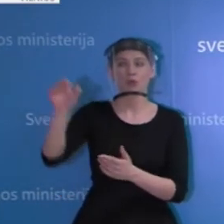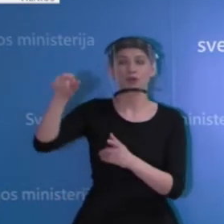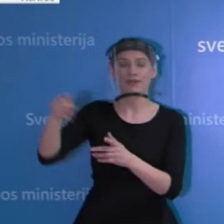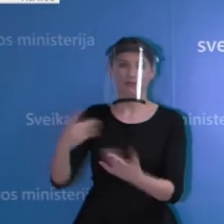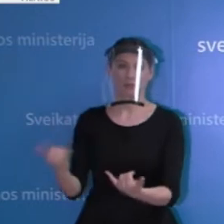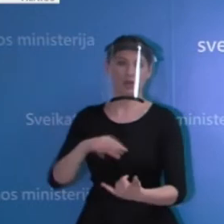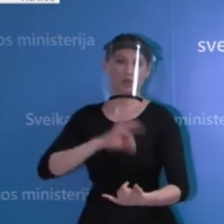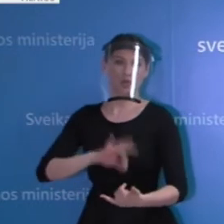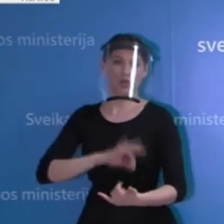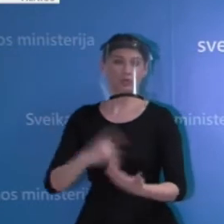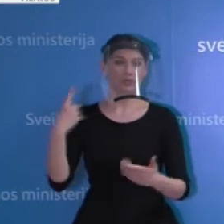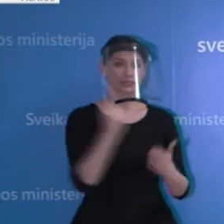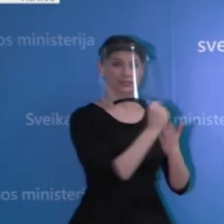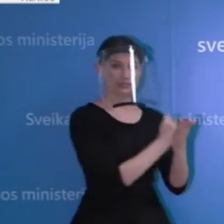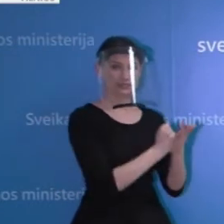5,4%.